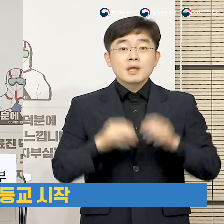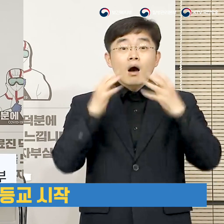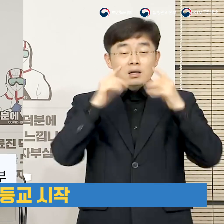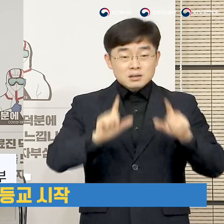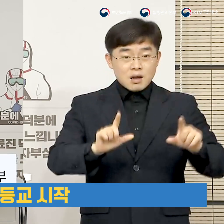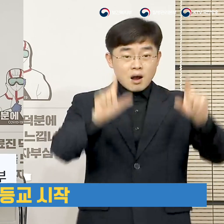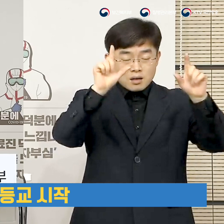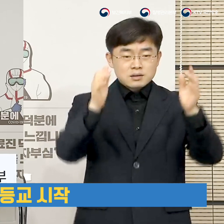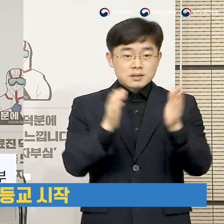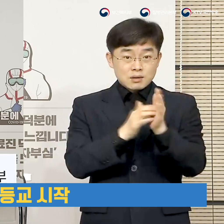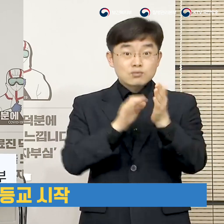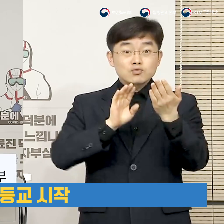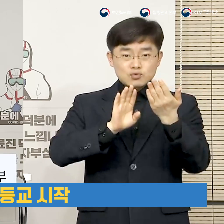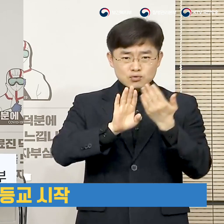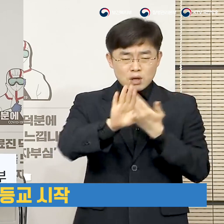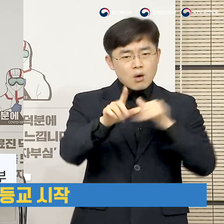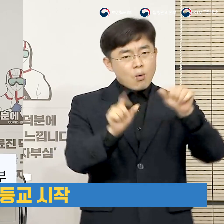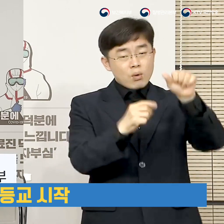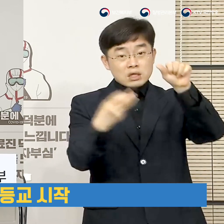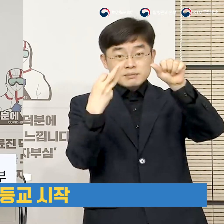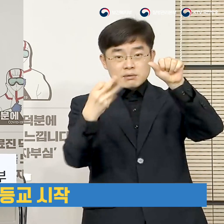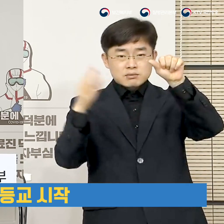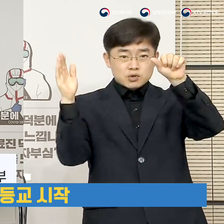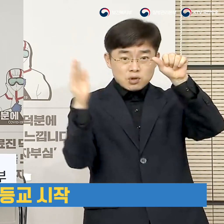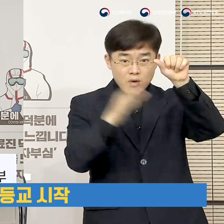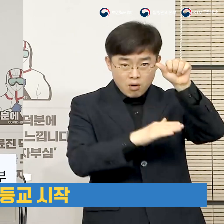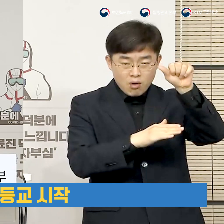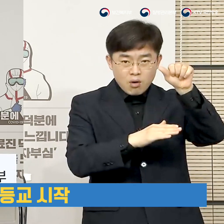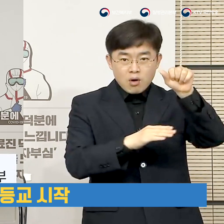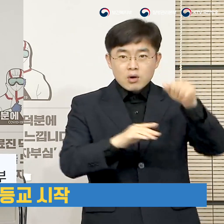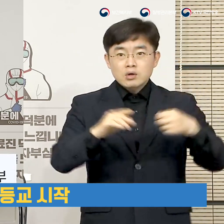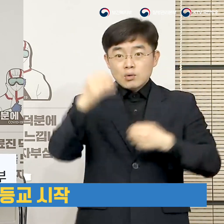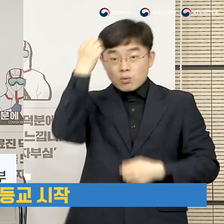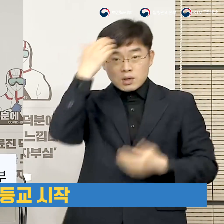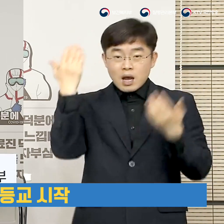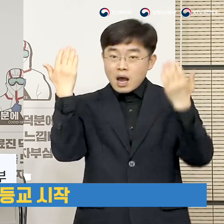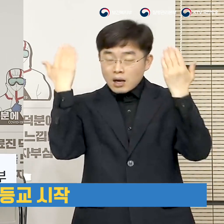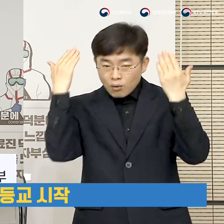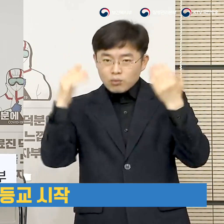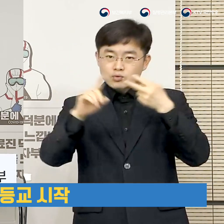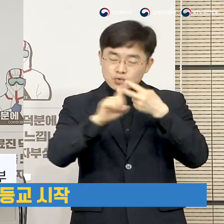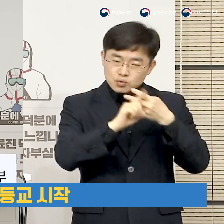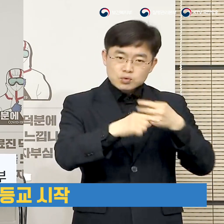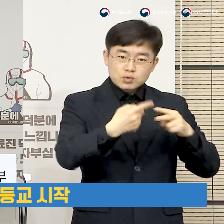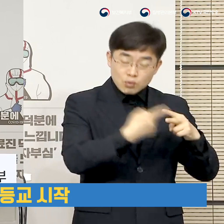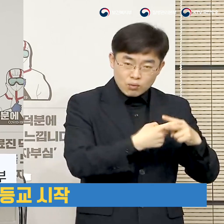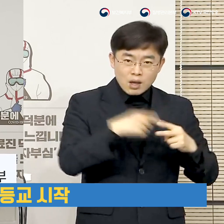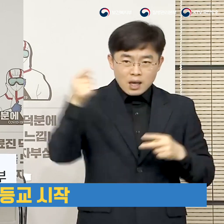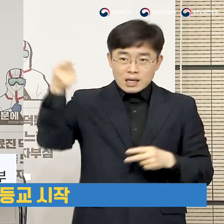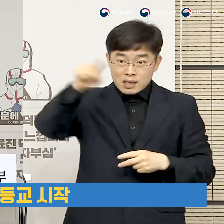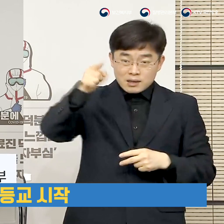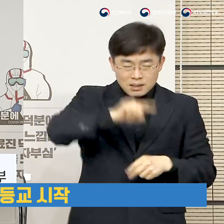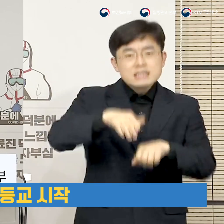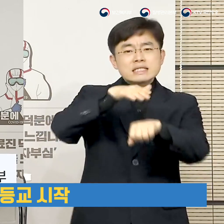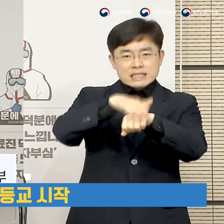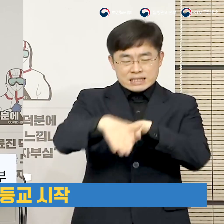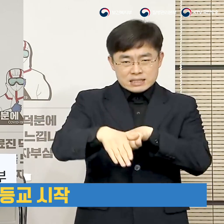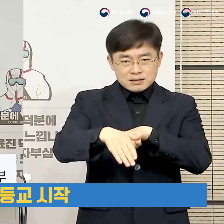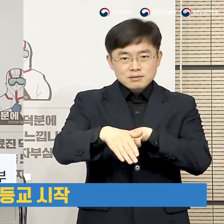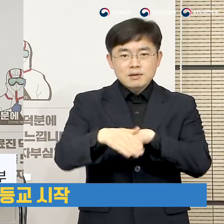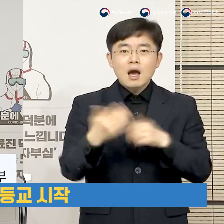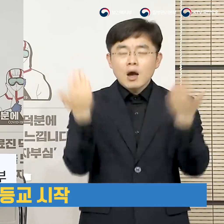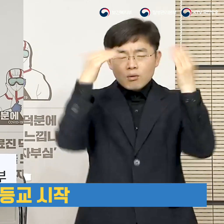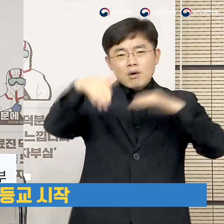어린이날이 지나고 나면 5월 13일부터 단계적으로 우리 자녀들이 학교, 유치원 등교를 시작하게